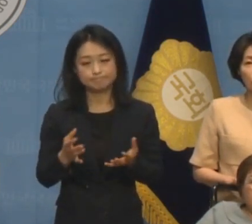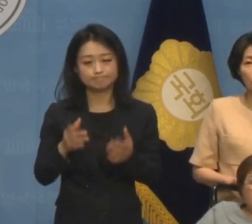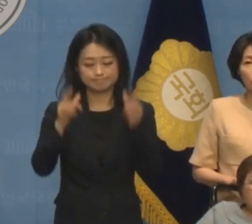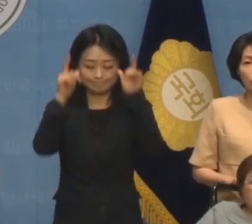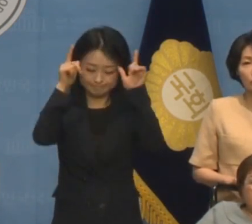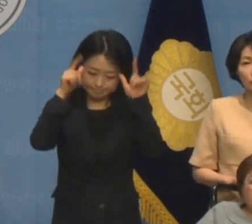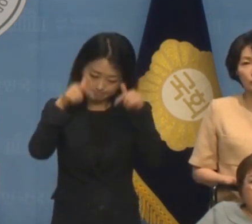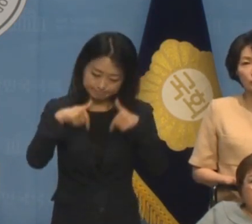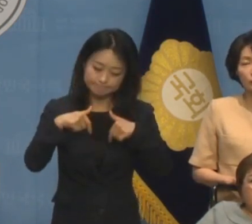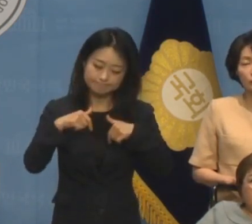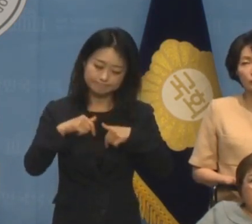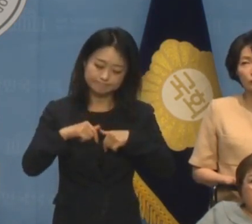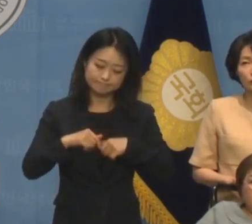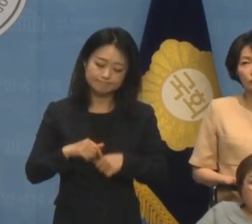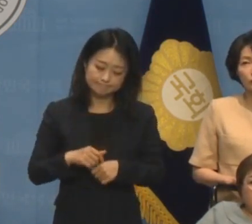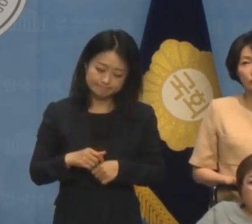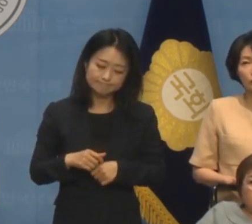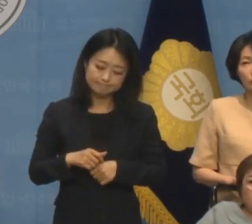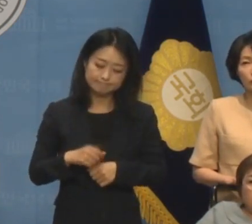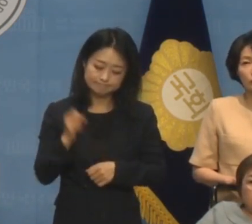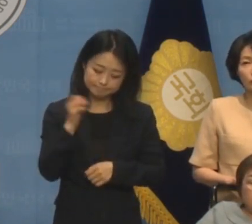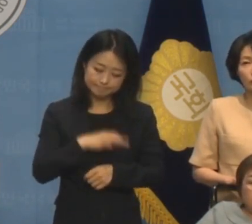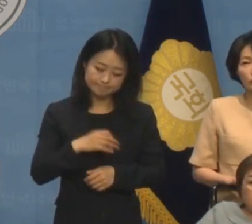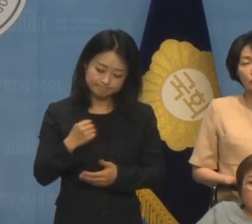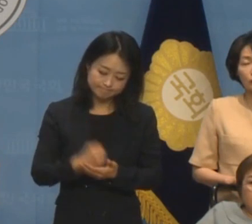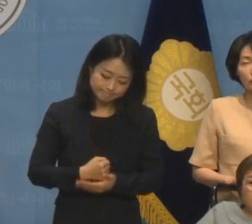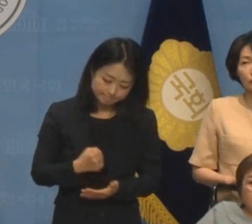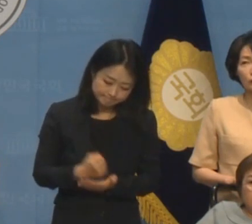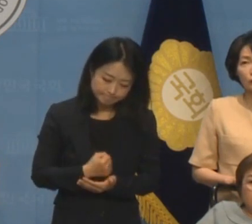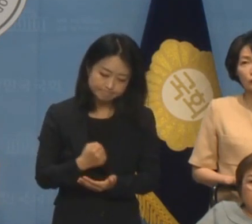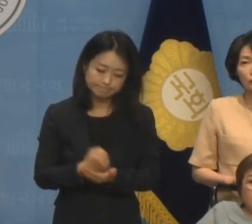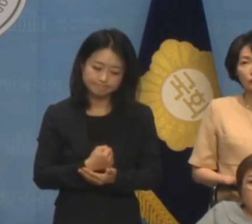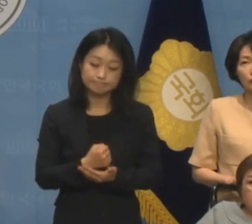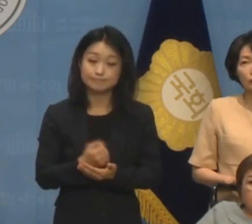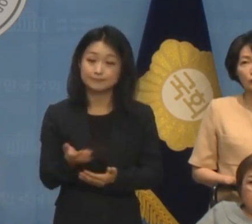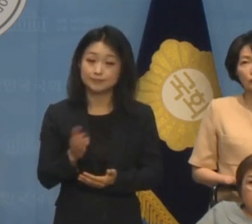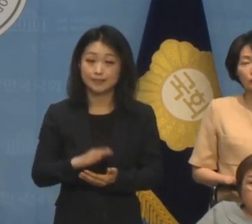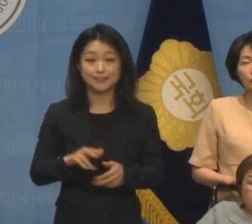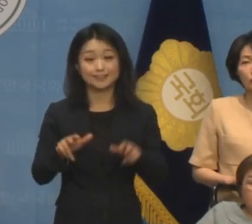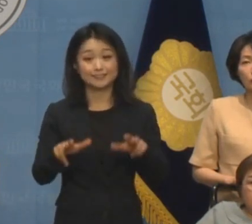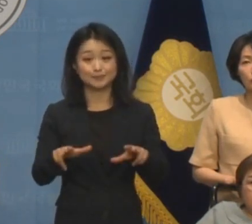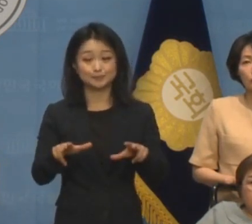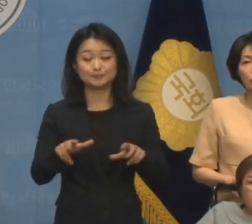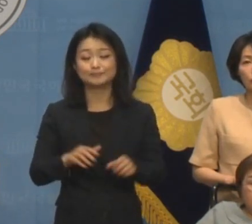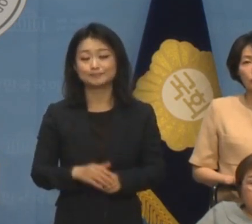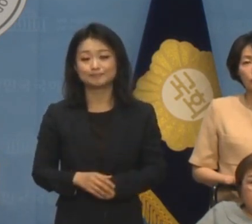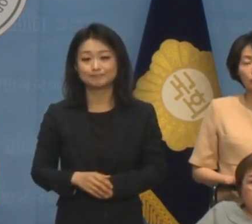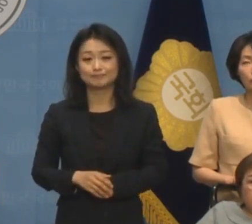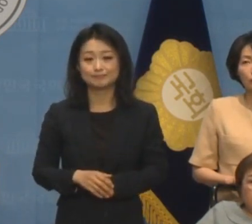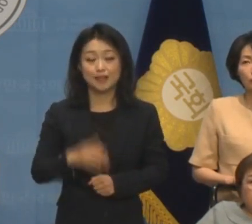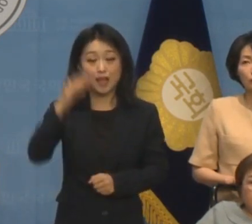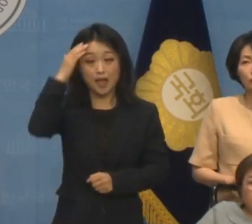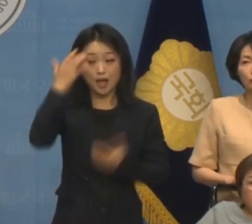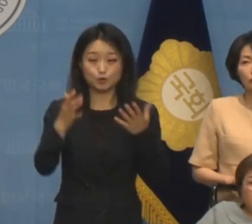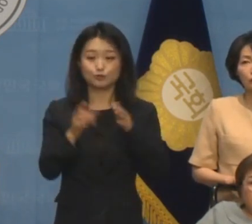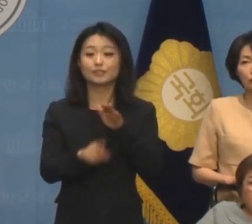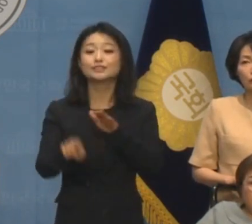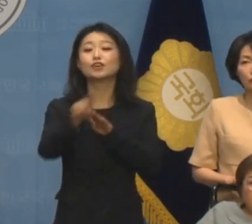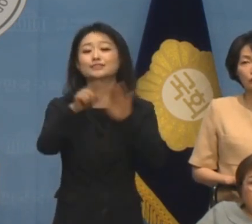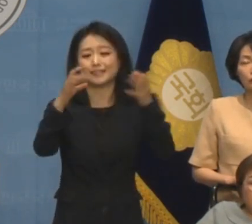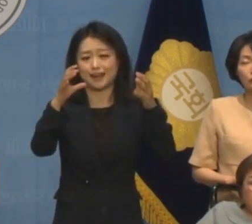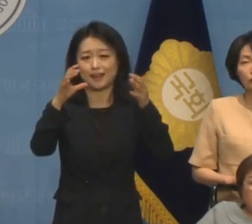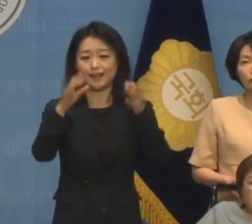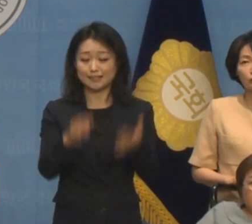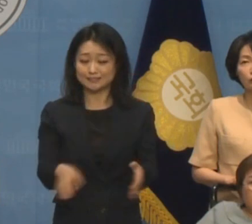많은 탓해 왔습니다. 그러나 지금은 우리나라는 선진국입니다.